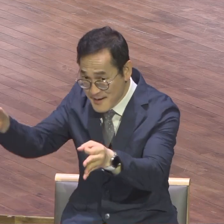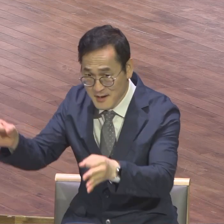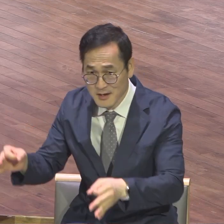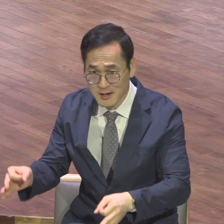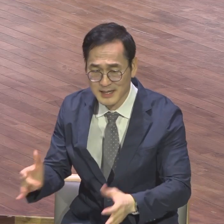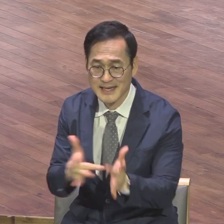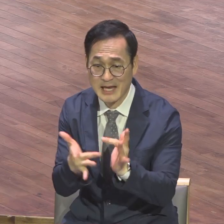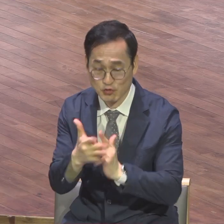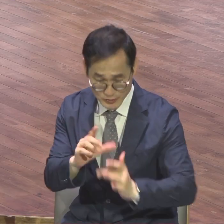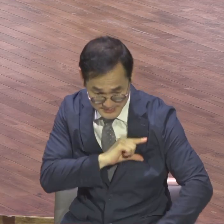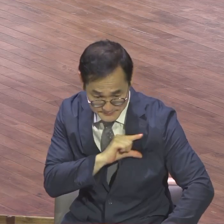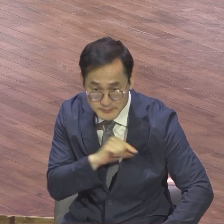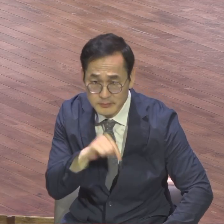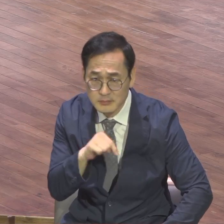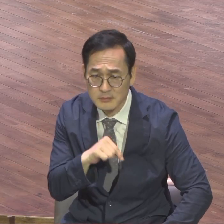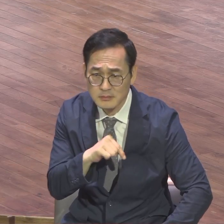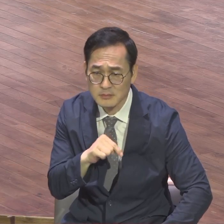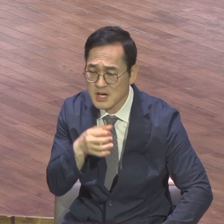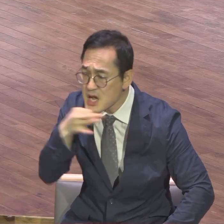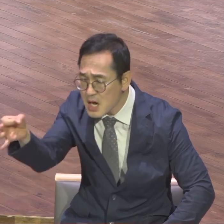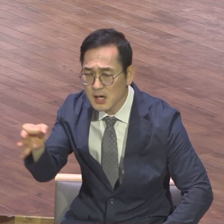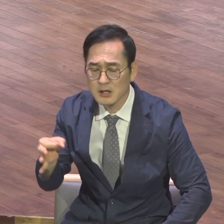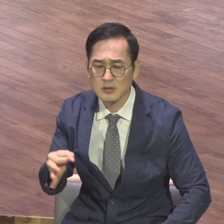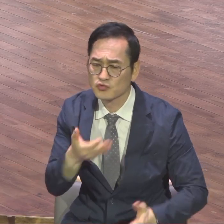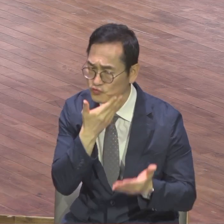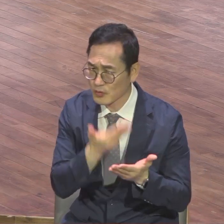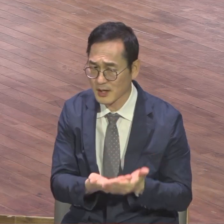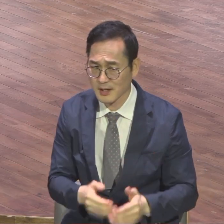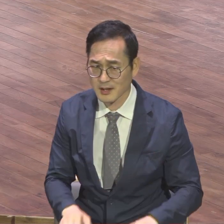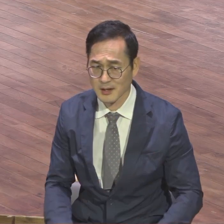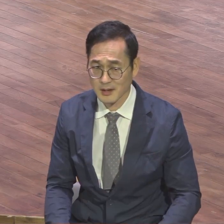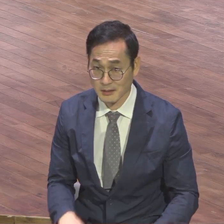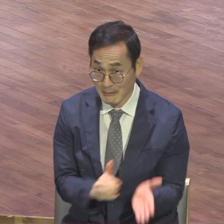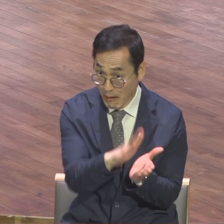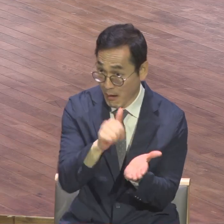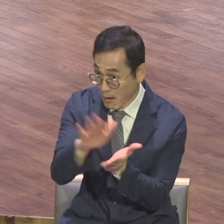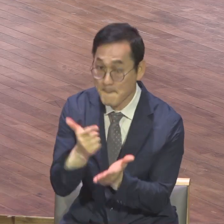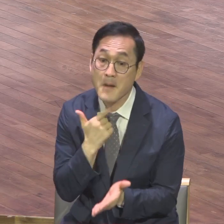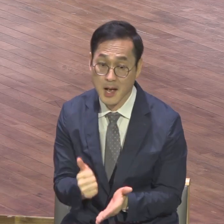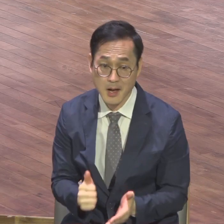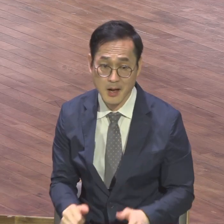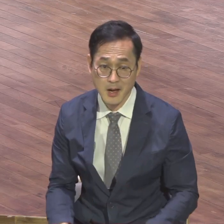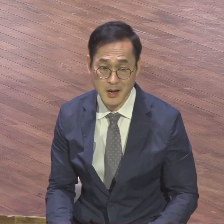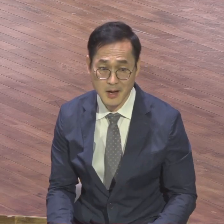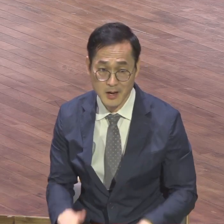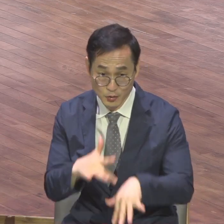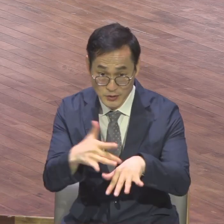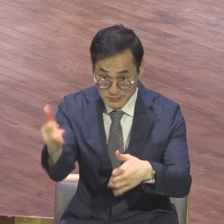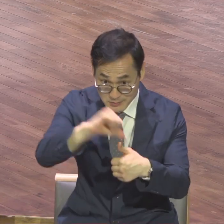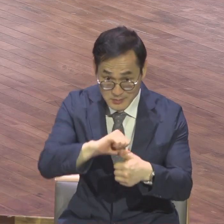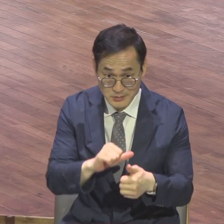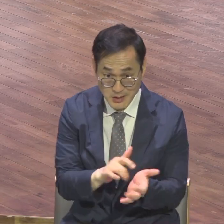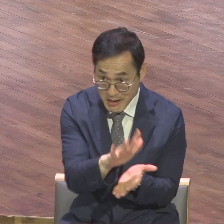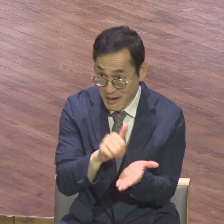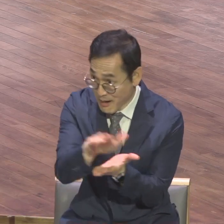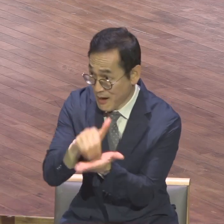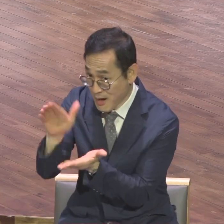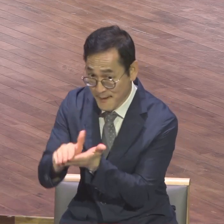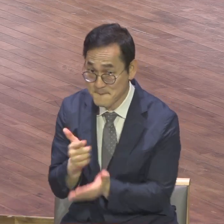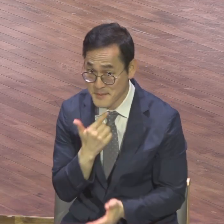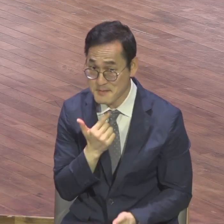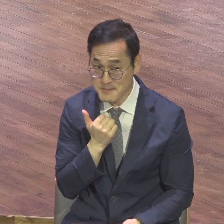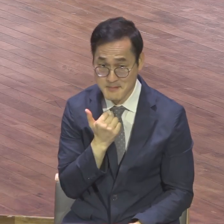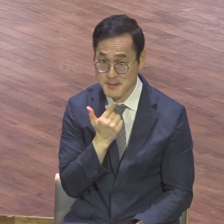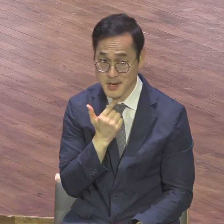이름이 중요합니다. 이름. 그럼 쫓겨나. 제가 개척할 때 엄청 쫓아내죠. 귀신 떨린 것 사람들 때로는 밤새울 때가 한두